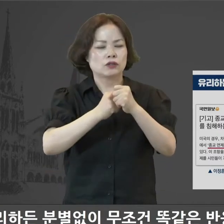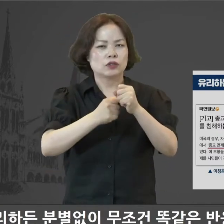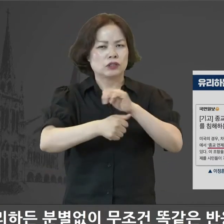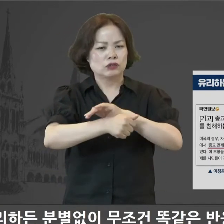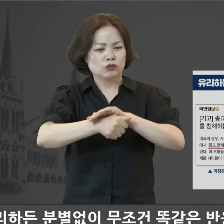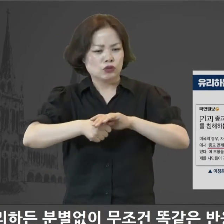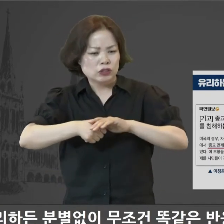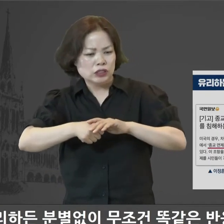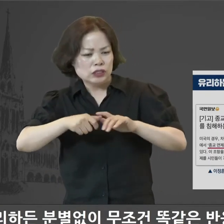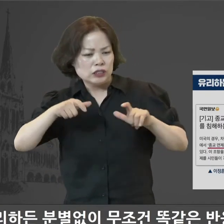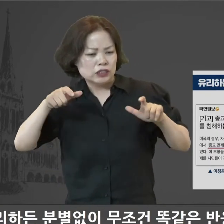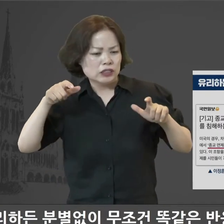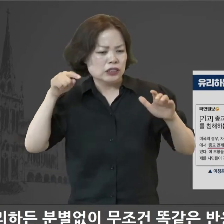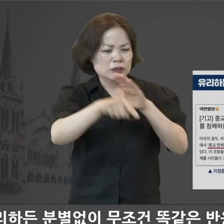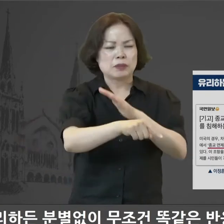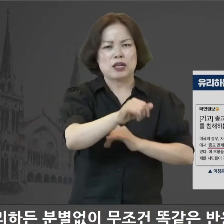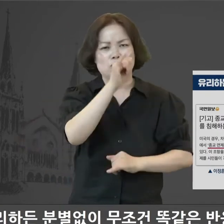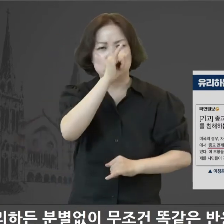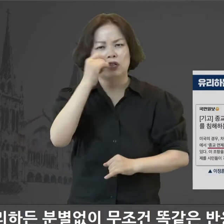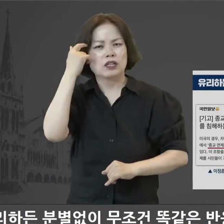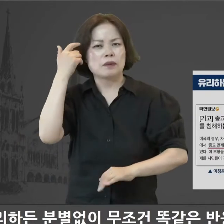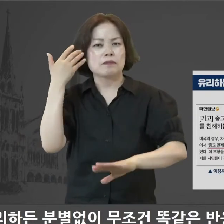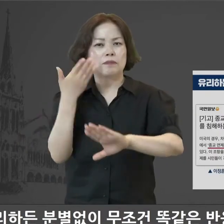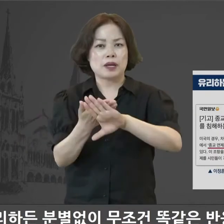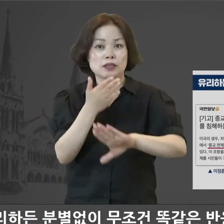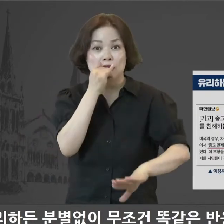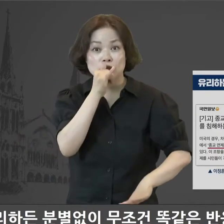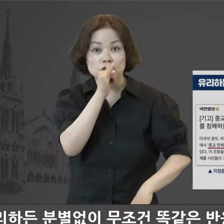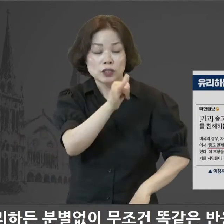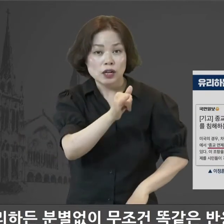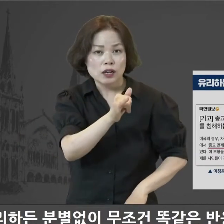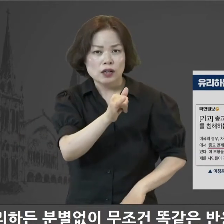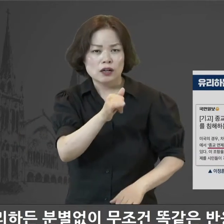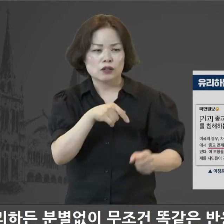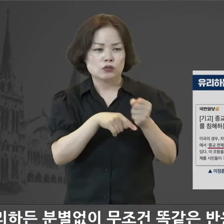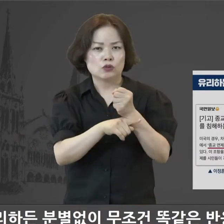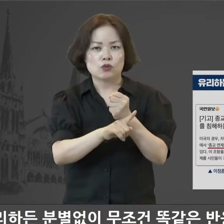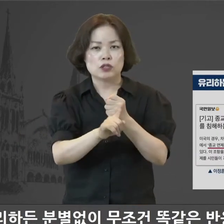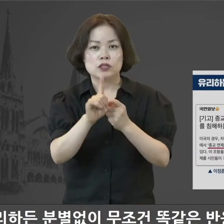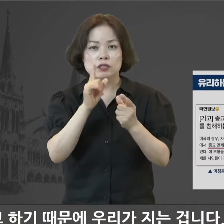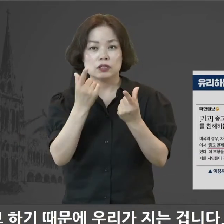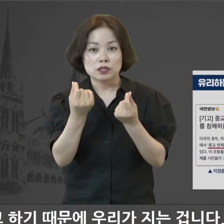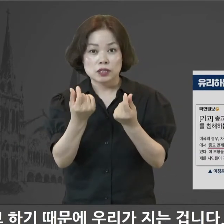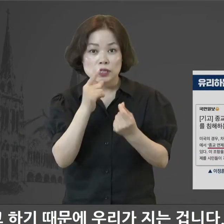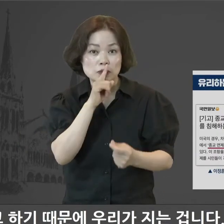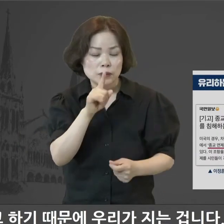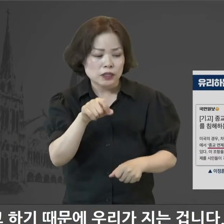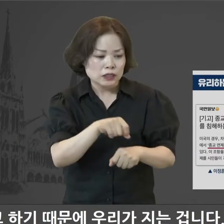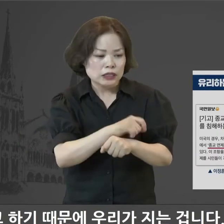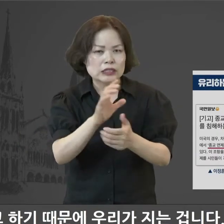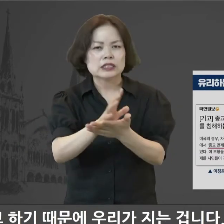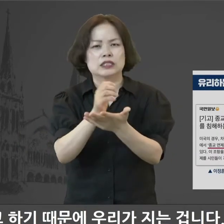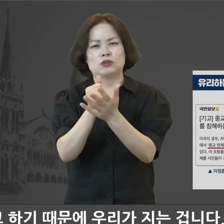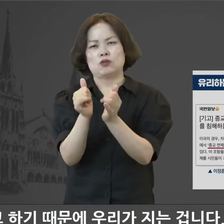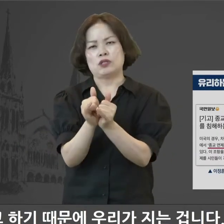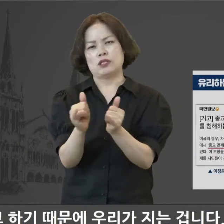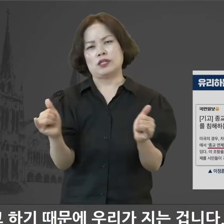위축시키고 침해할 수 있는 법이기 때문에 우리가 반대한다, 이렇게 제가 논리를 편 거예요. 그러면서 특히 우리